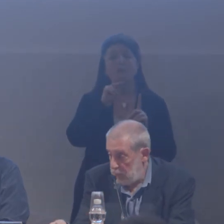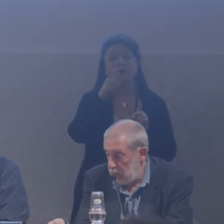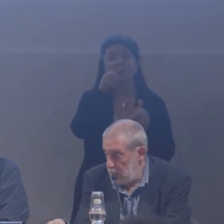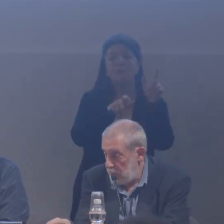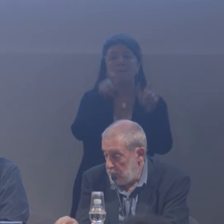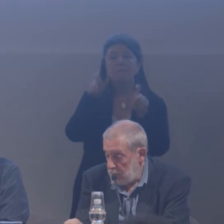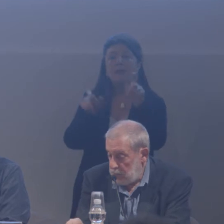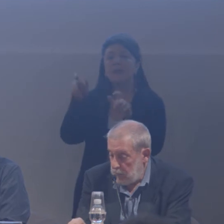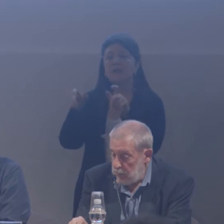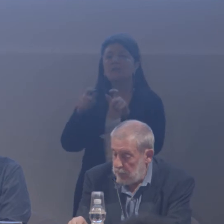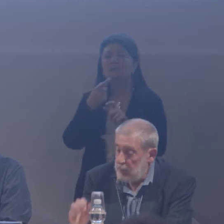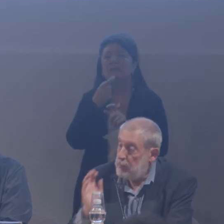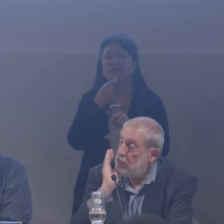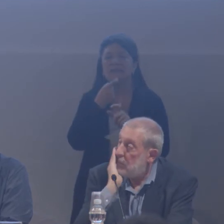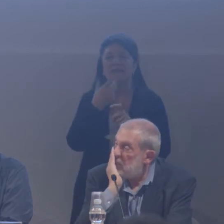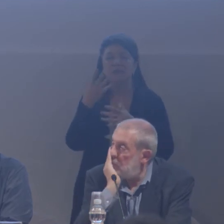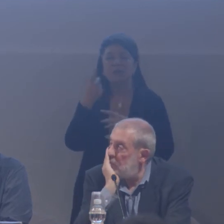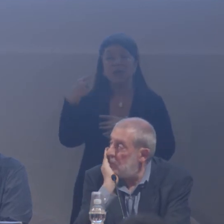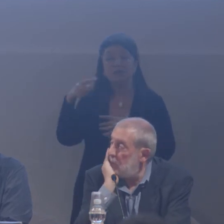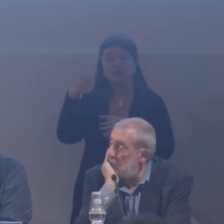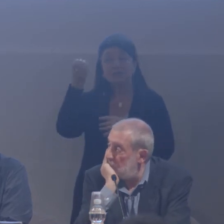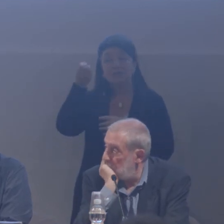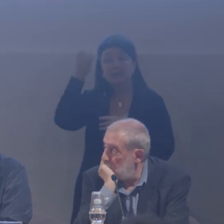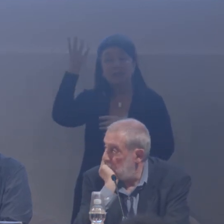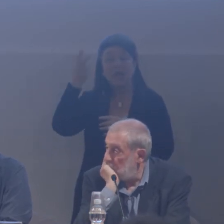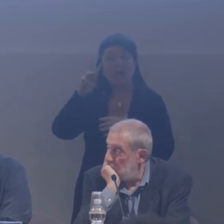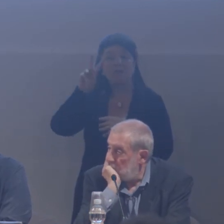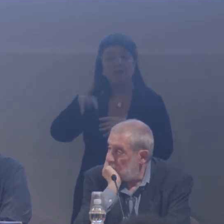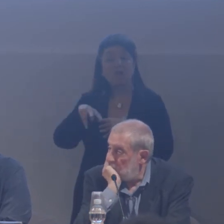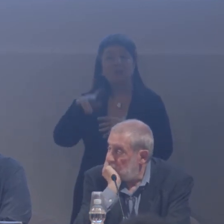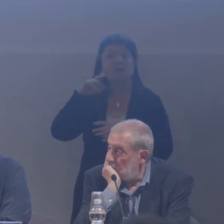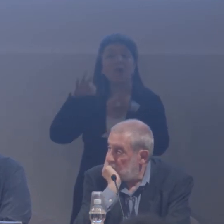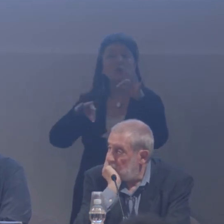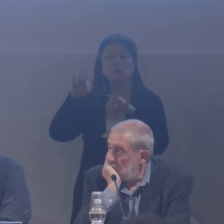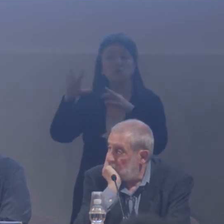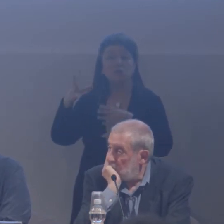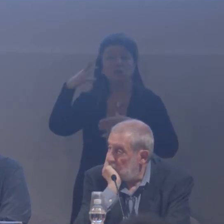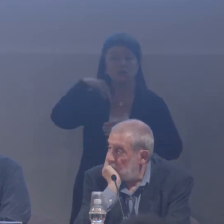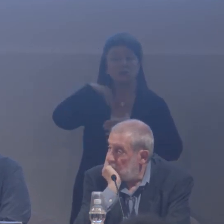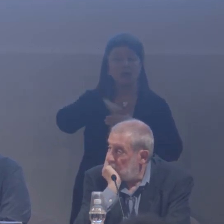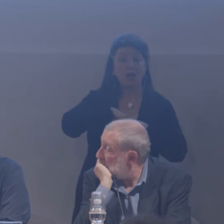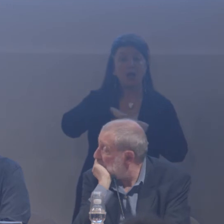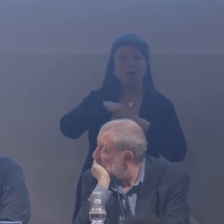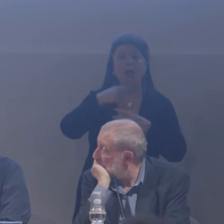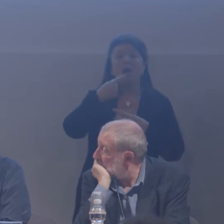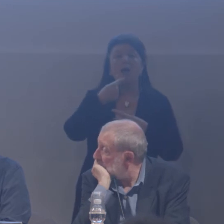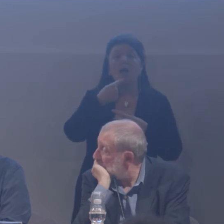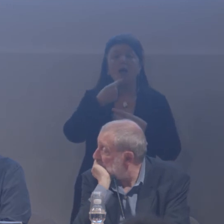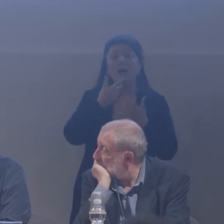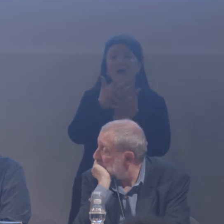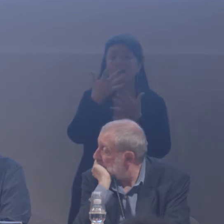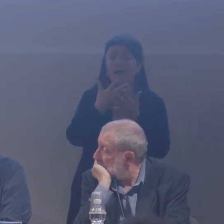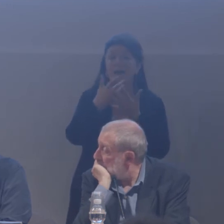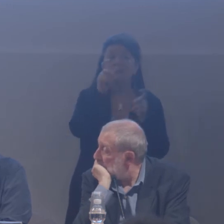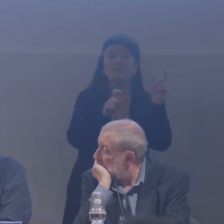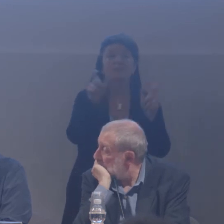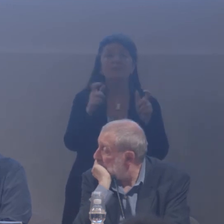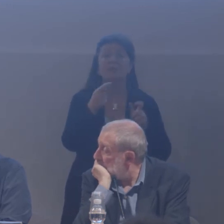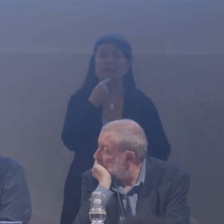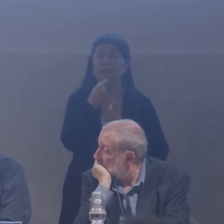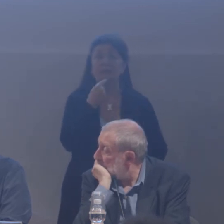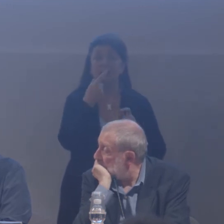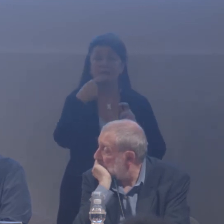appunto interpretato questi ideali di verità e di giustizia, persone che hanno